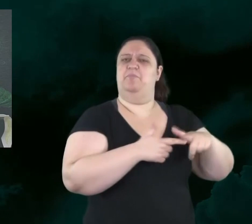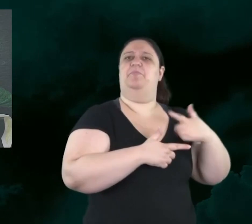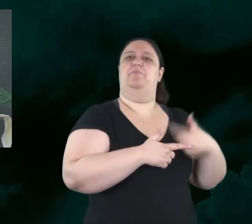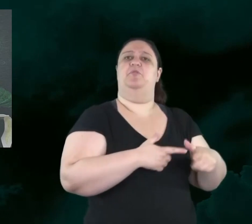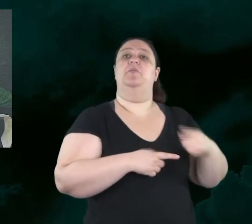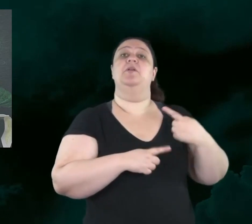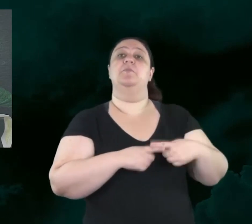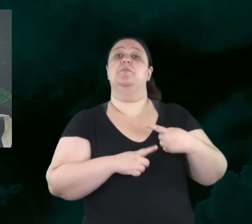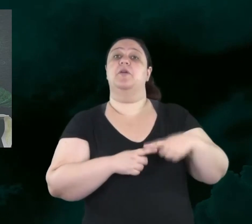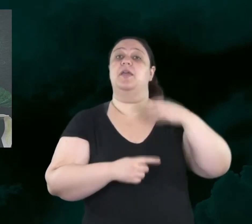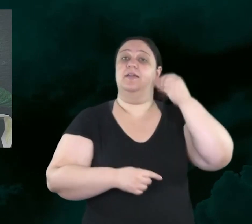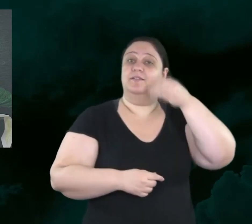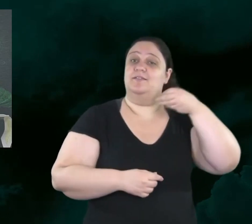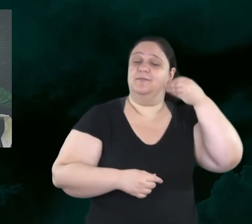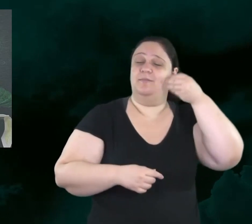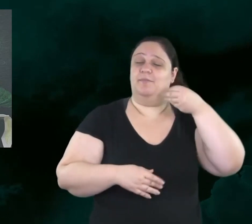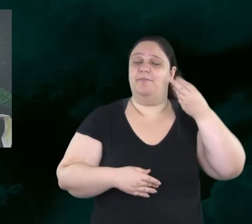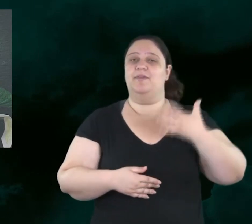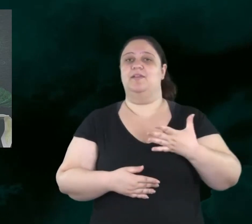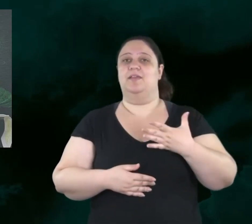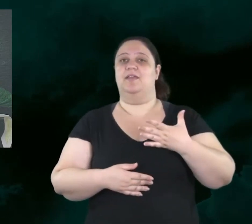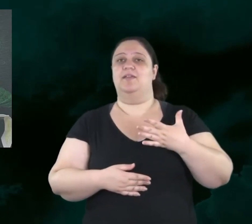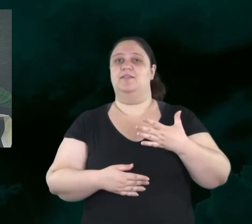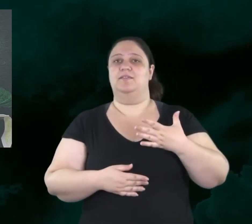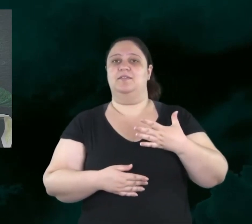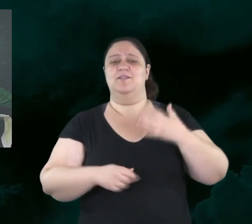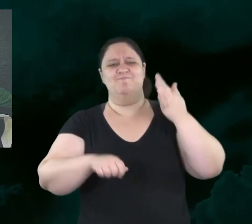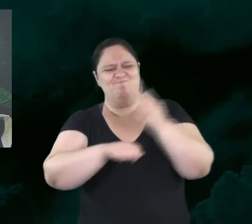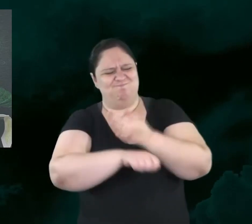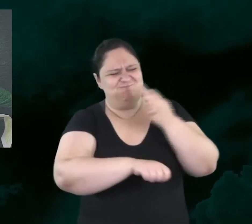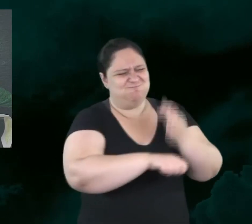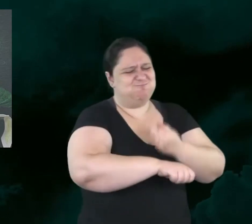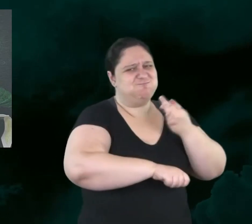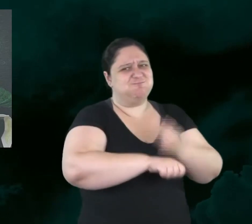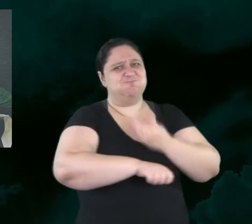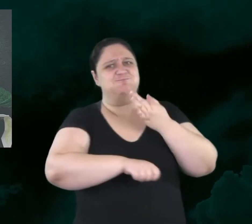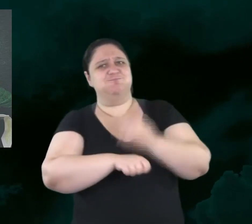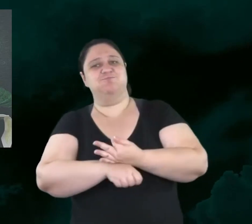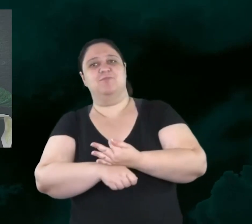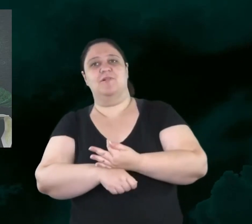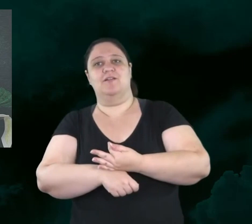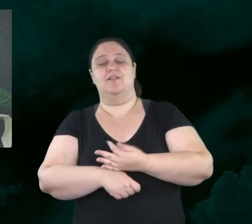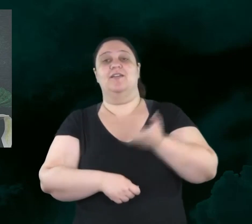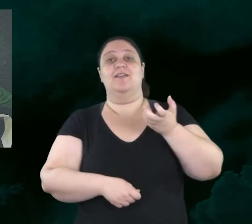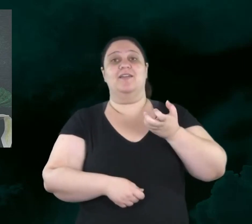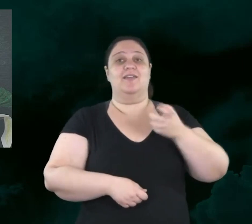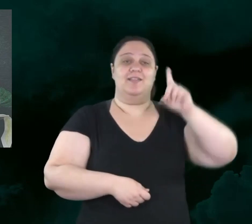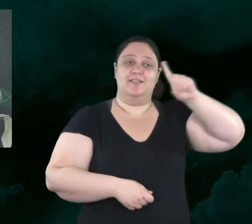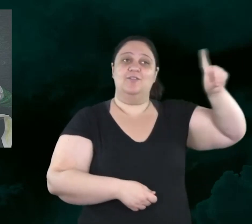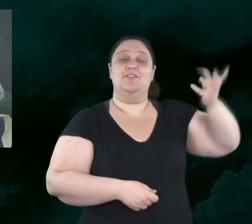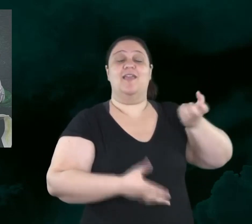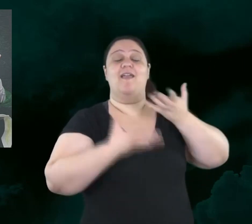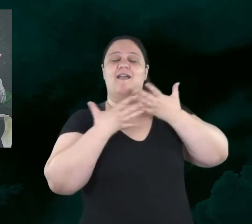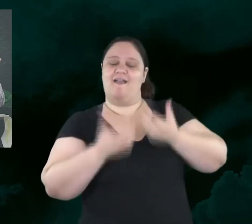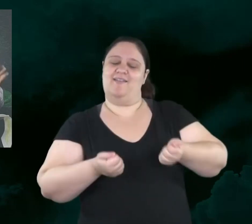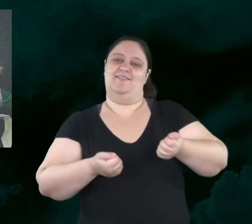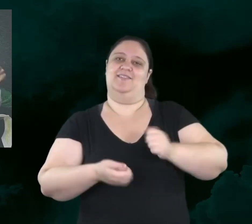nossa experiência, para nós sermos provados, testados, e Deus quer nos aprovar. E